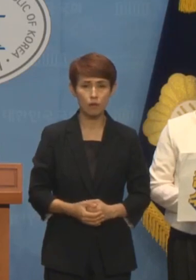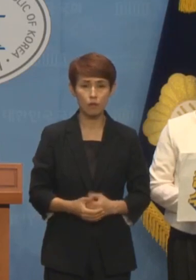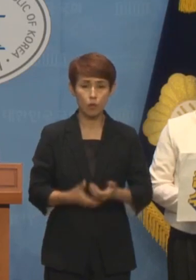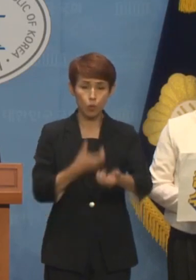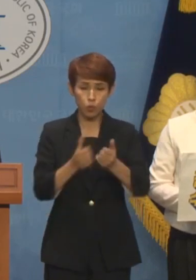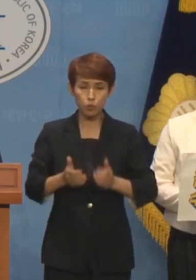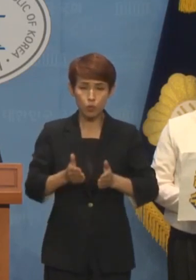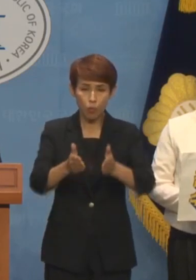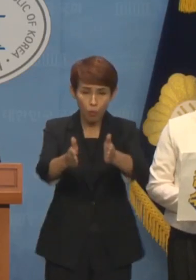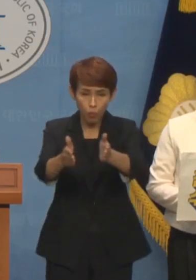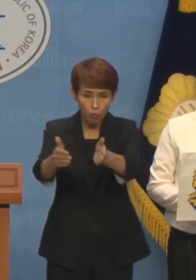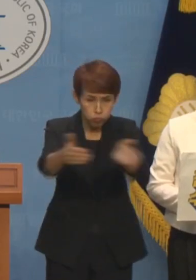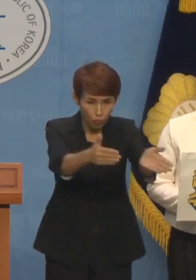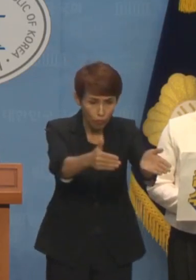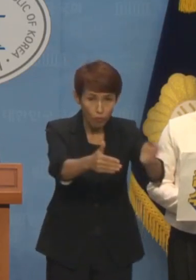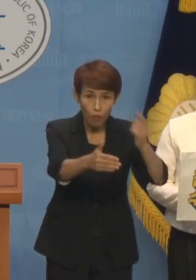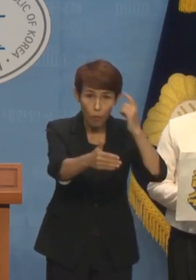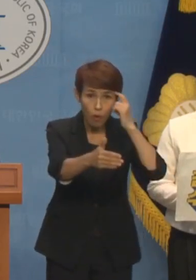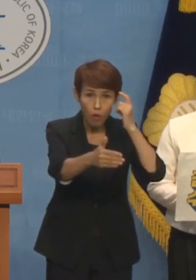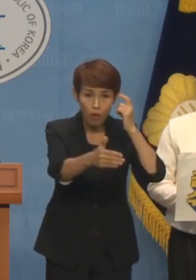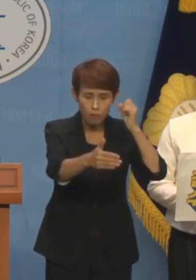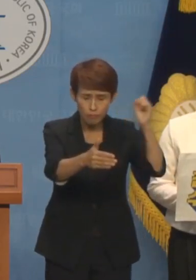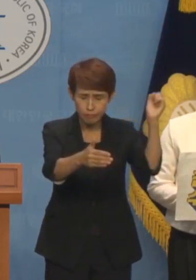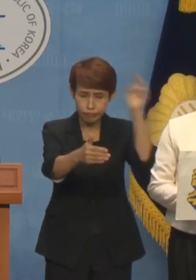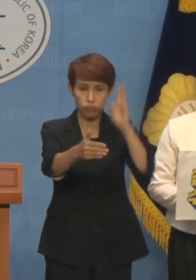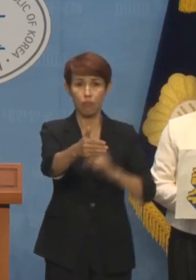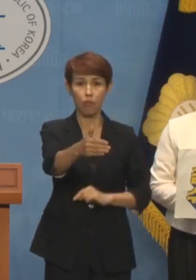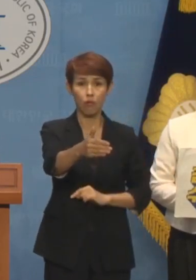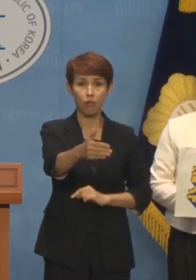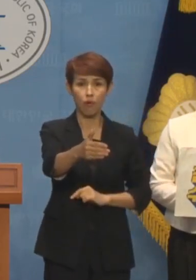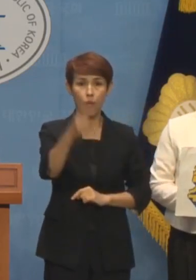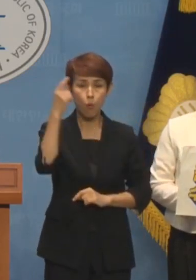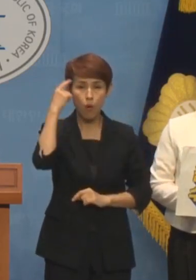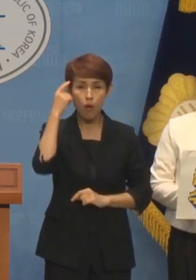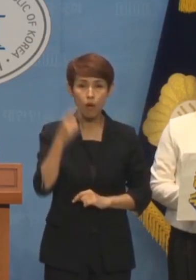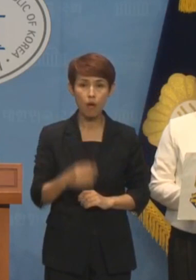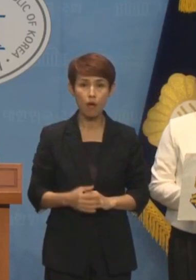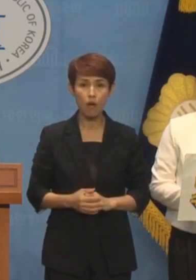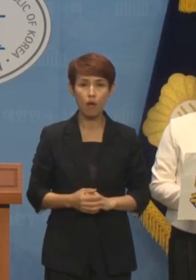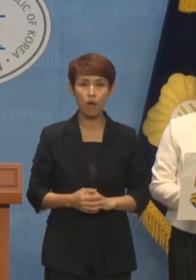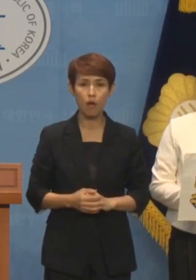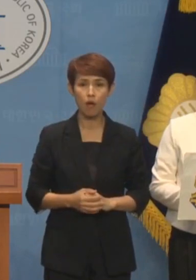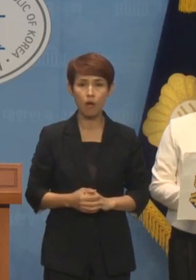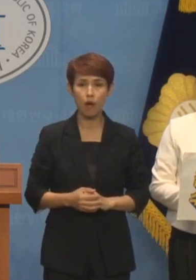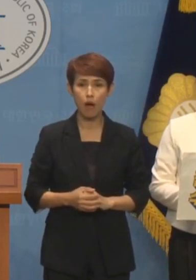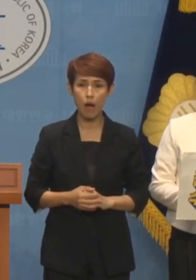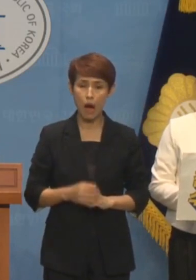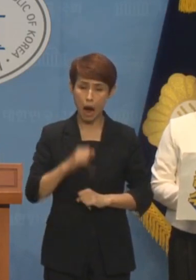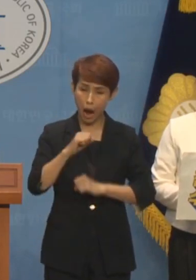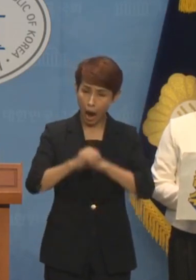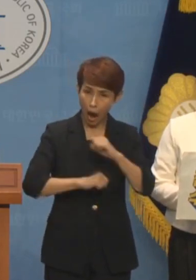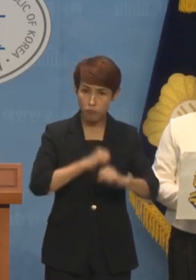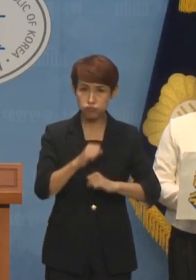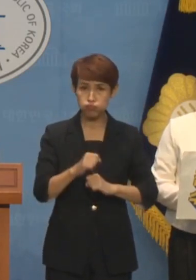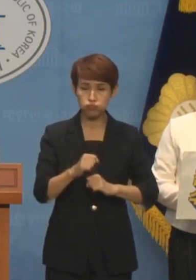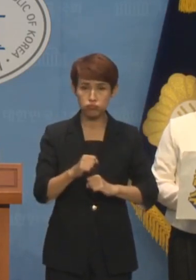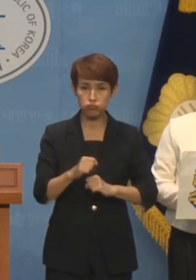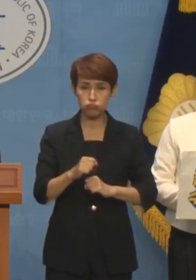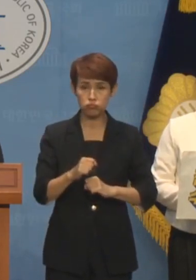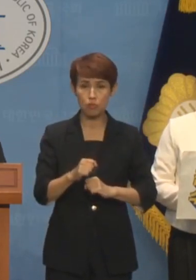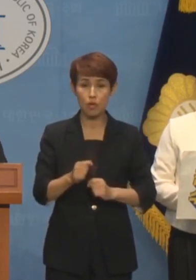왜 종점이 갑자기 합의되고 조율되어서 결정된 원안